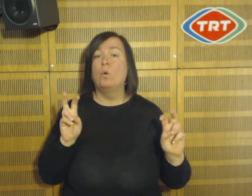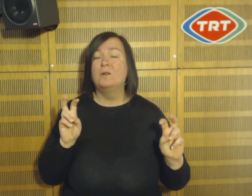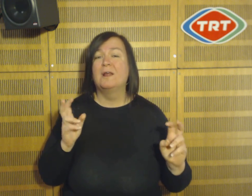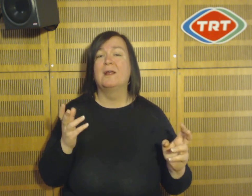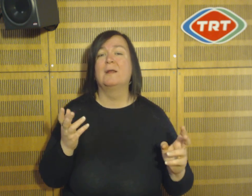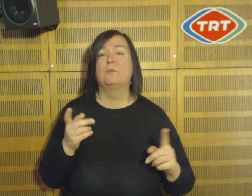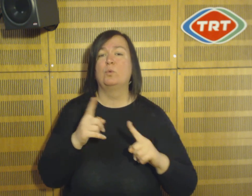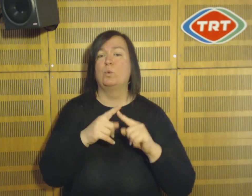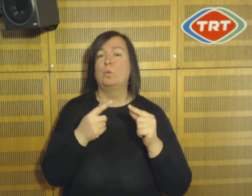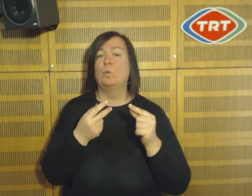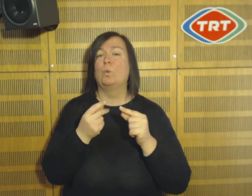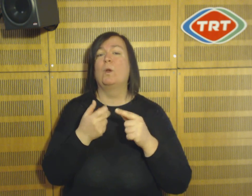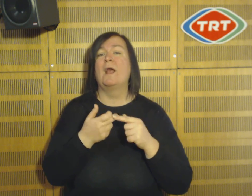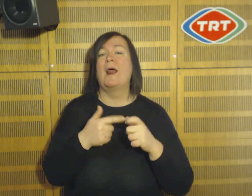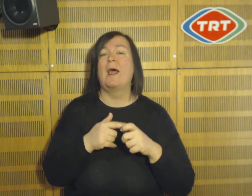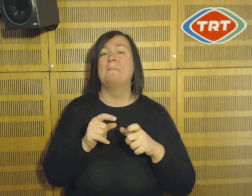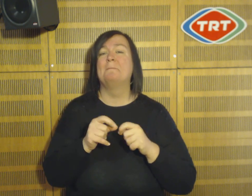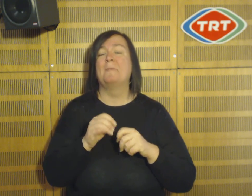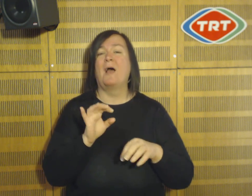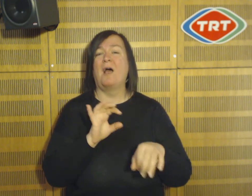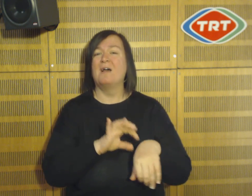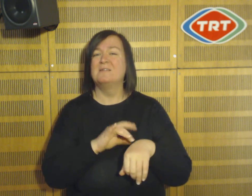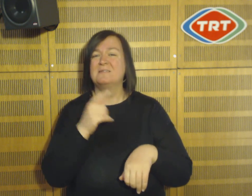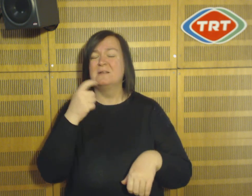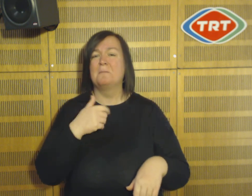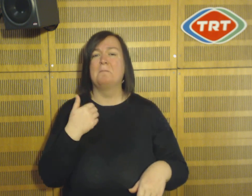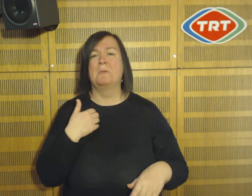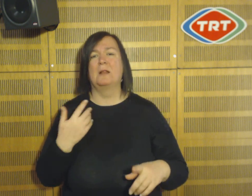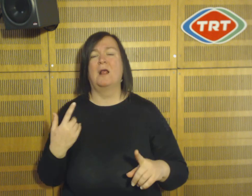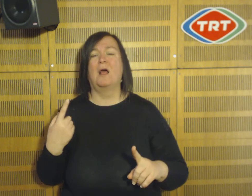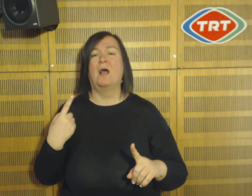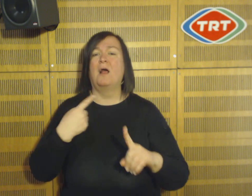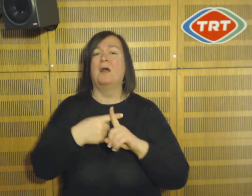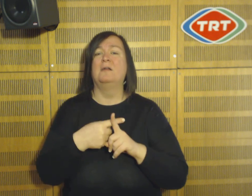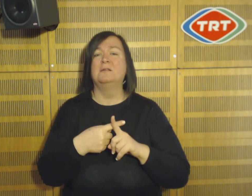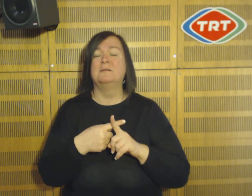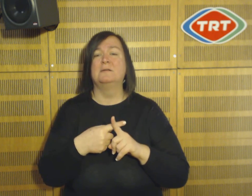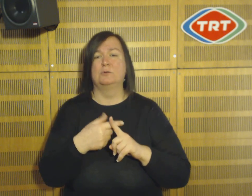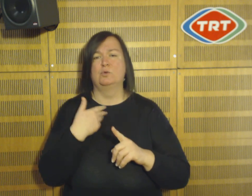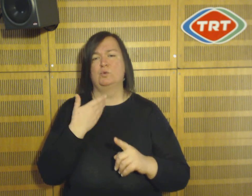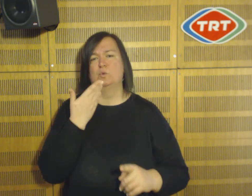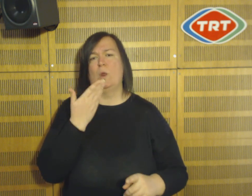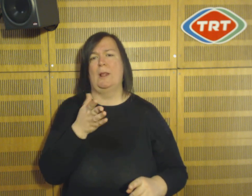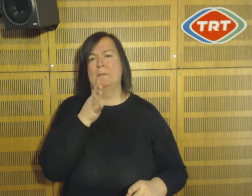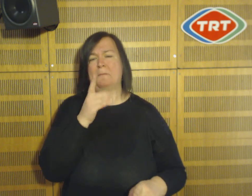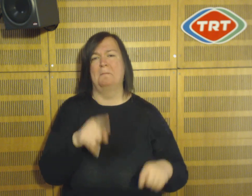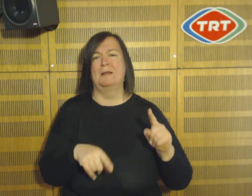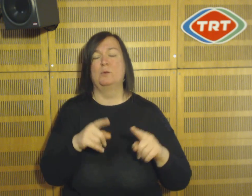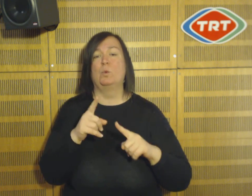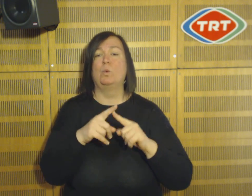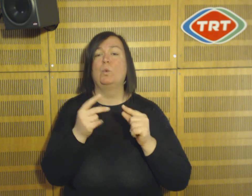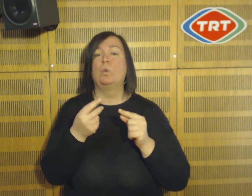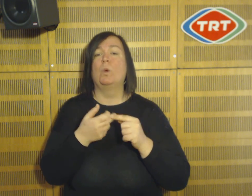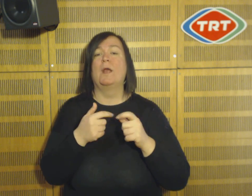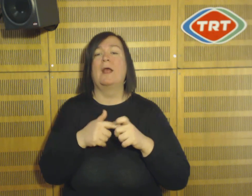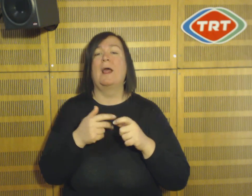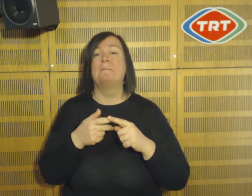turet sendromunun da şu anlamda bana katkısını Eee söyleyebilirim bazen çünkü turet sendromunda bir şey çok fazla yapma